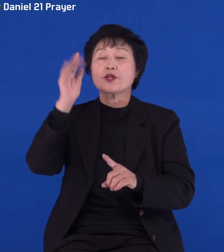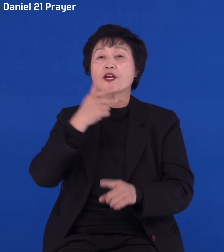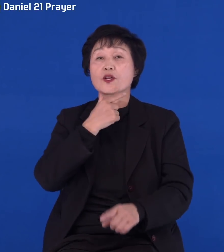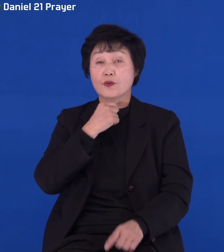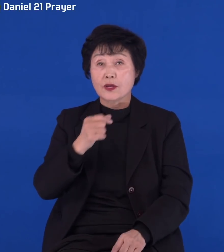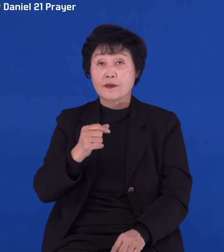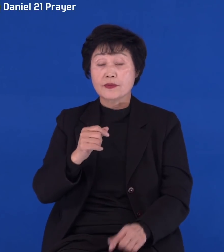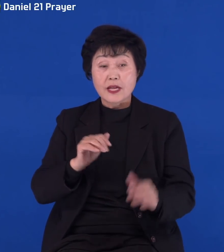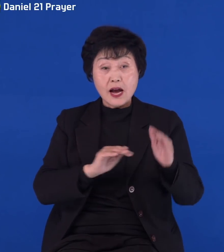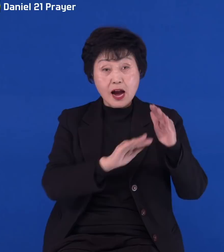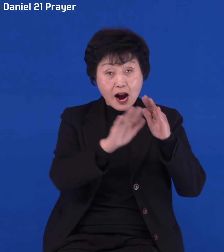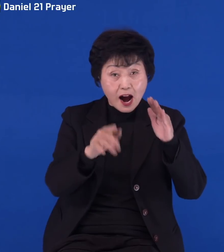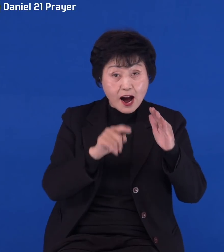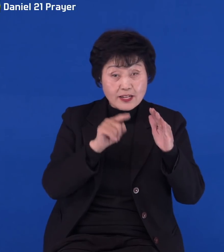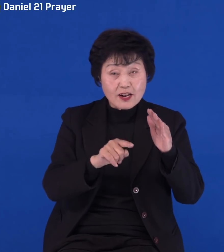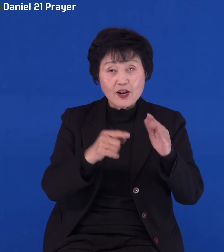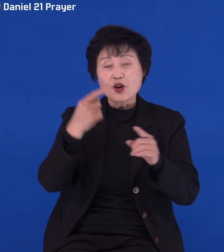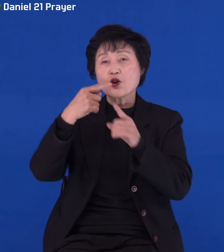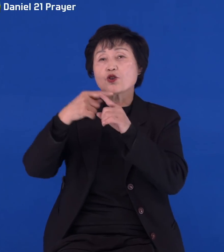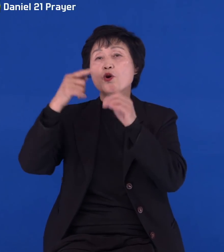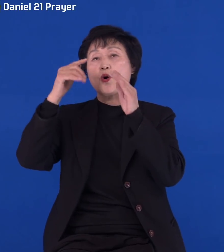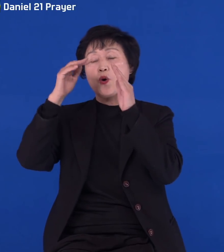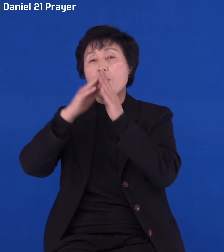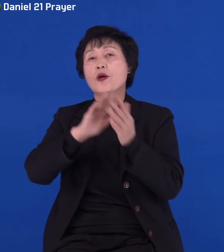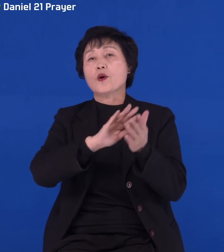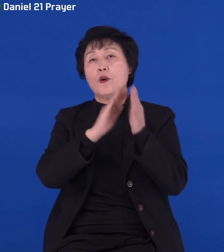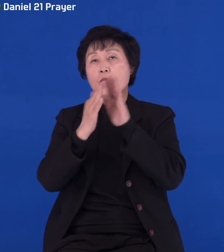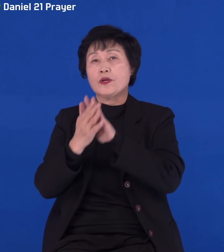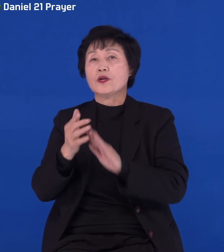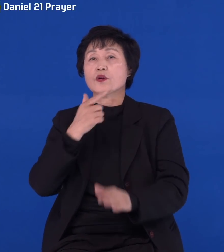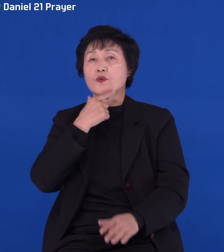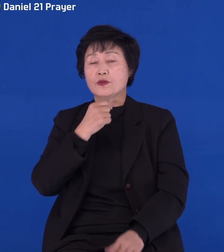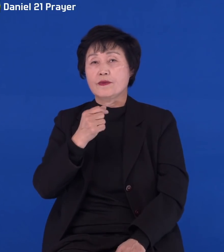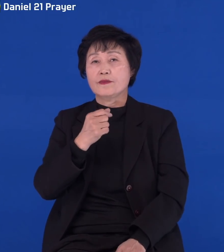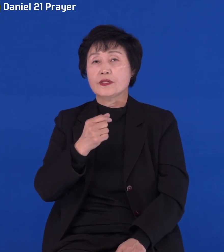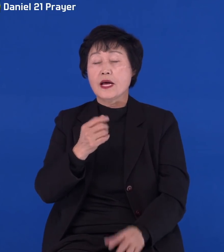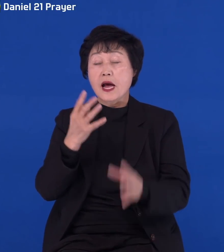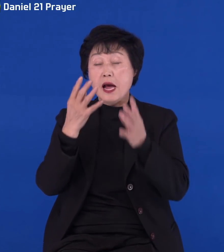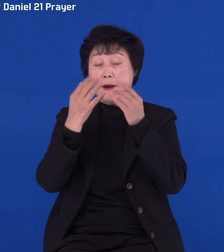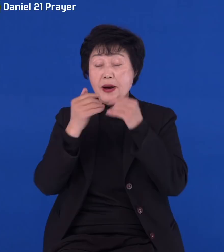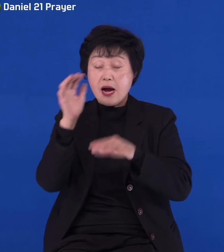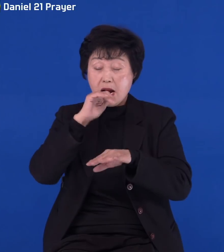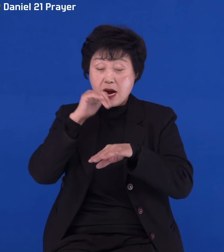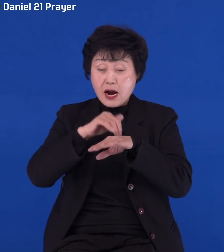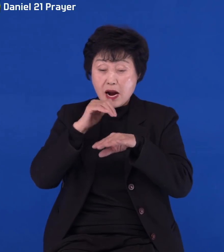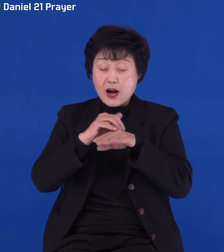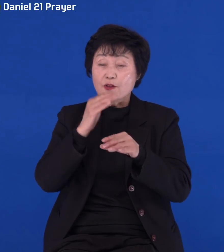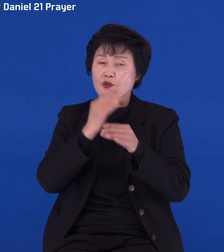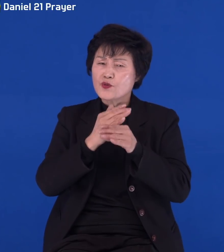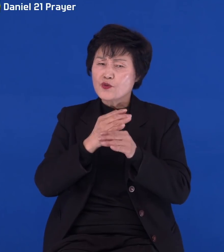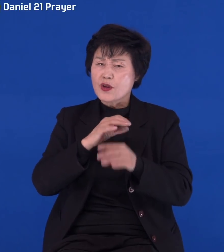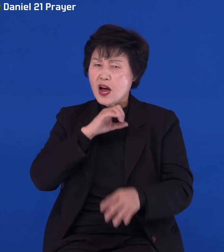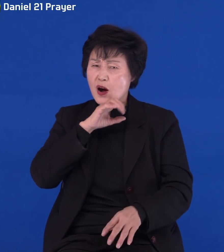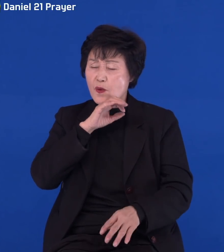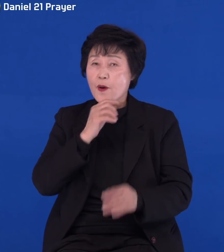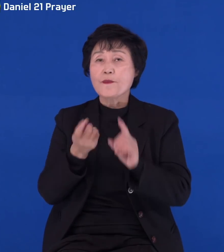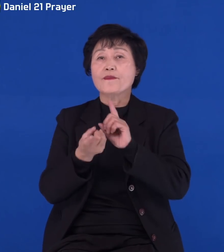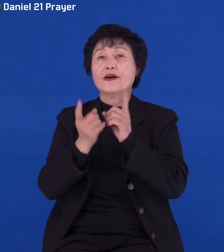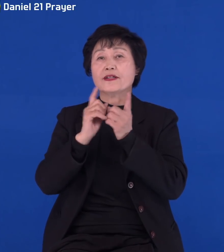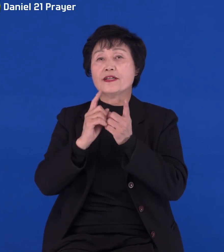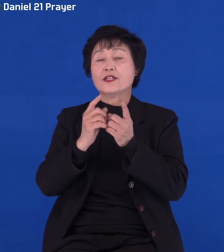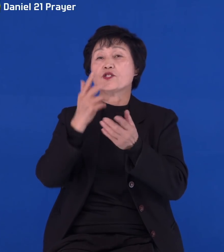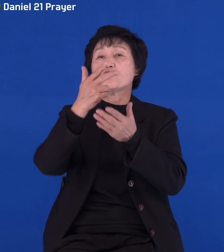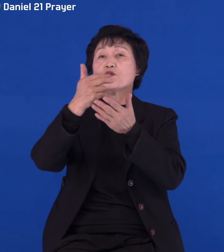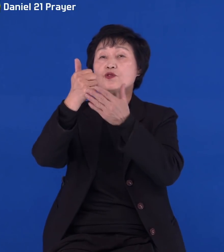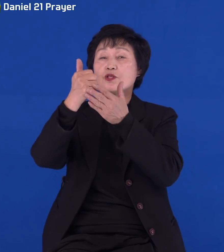교회가 되다. 그러기 위해서 여러분들이 삶의 예배자로서 수많은 연단받는 시간 가운데서 원망불평 대신에 주님을 인생의